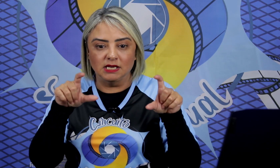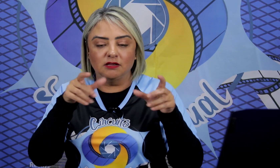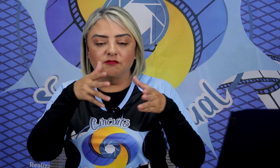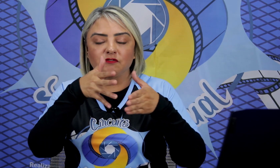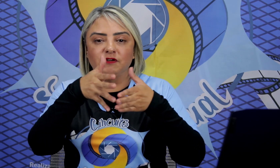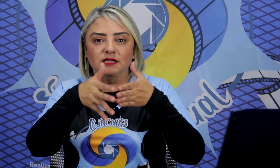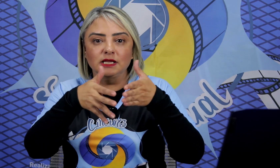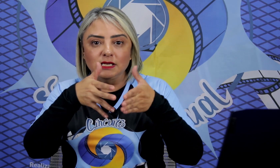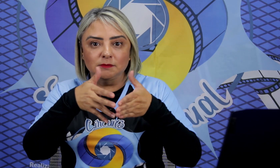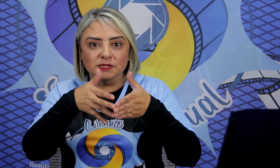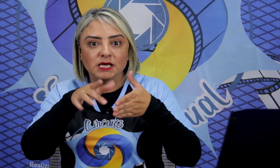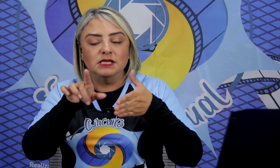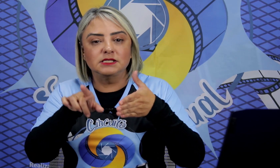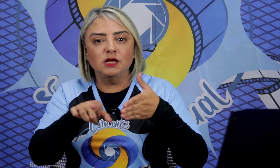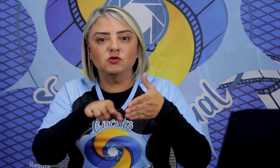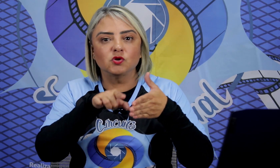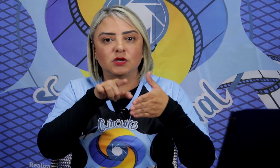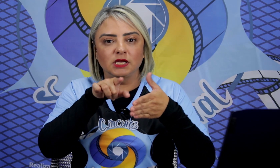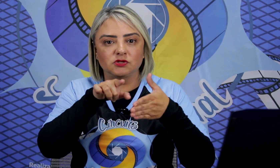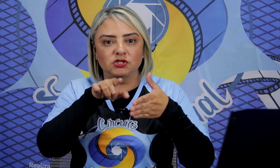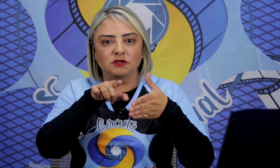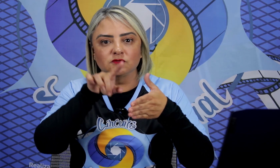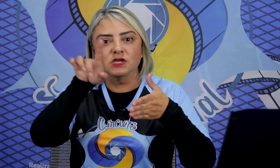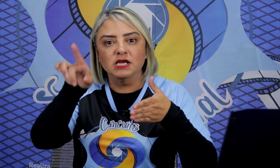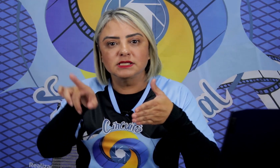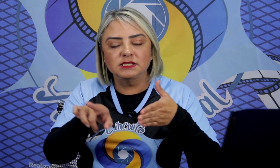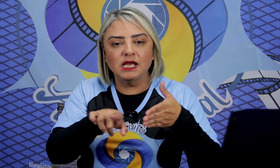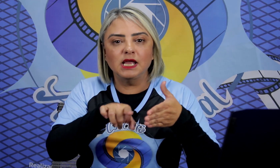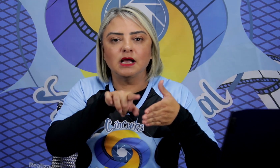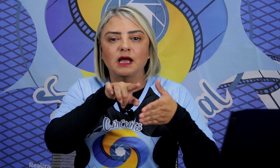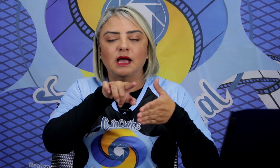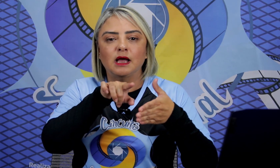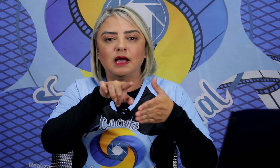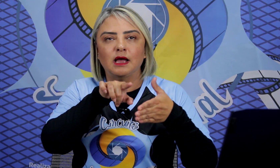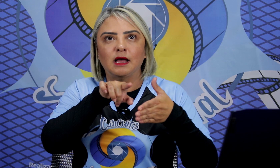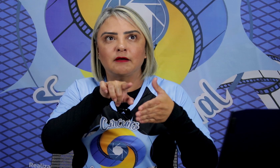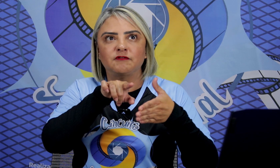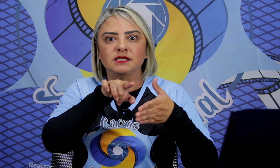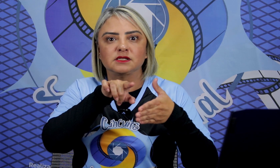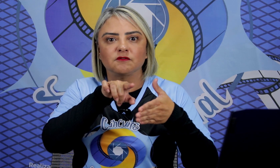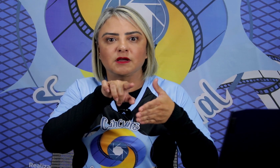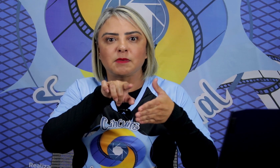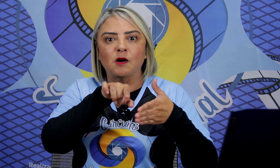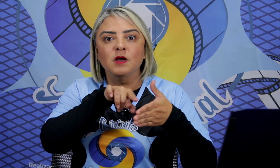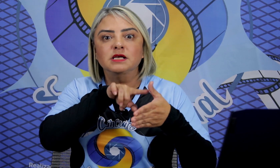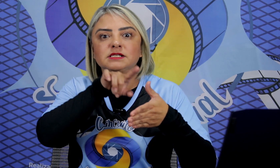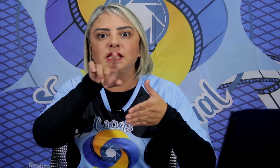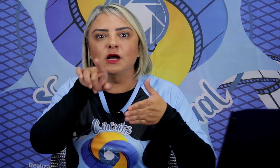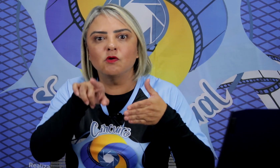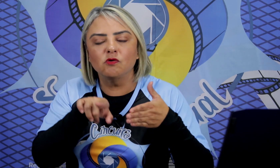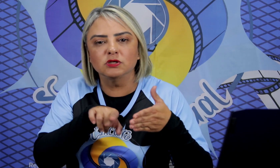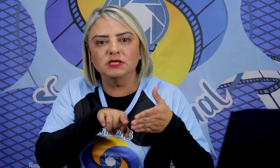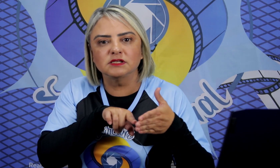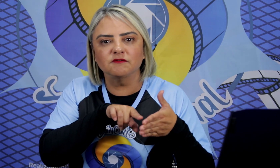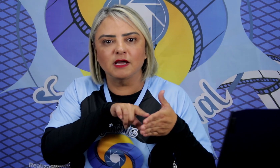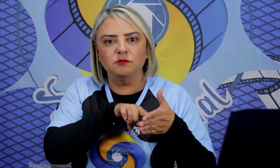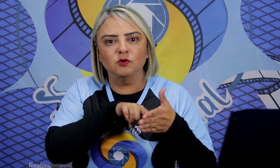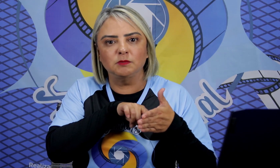foi feita em Libras, sem os conectivos, sem a flexão verbal, sem a concordância